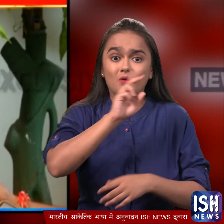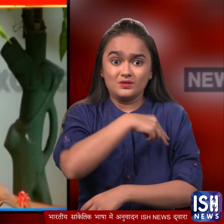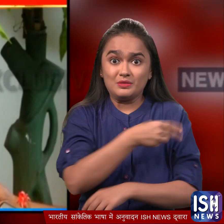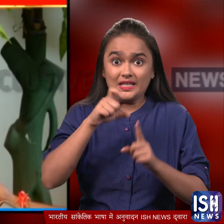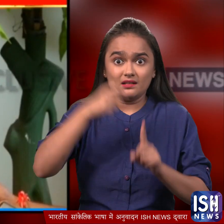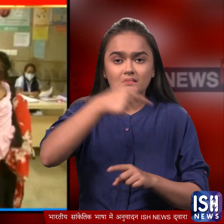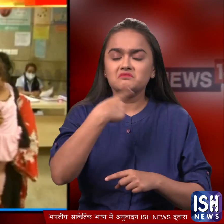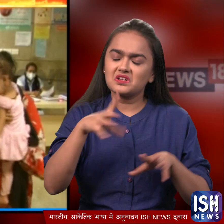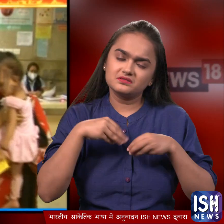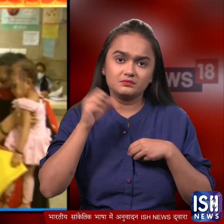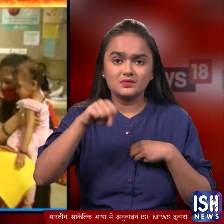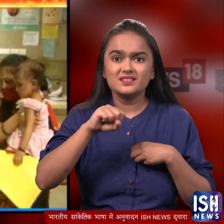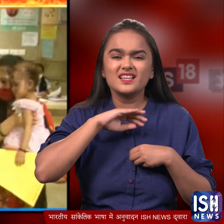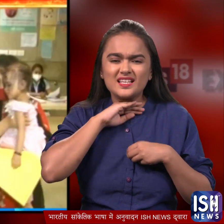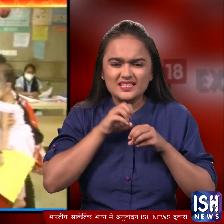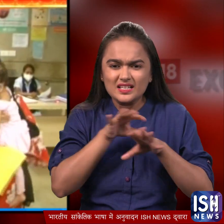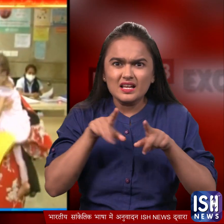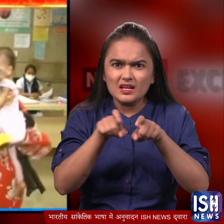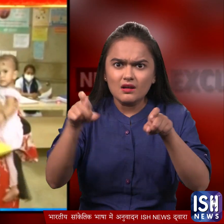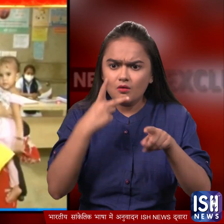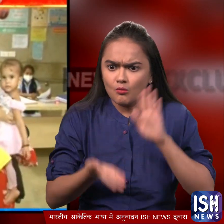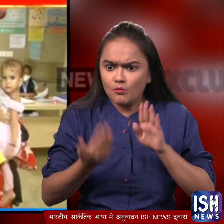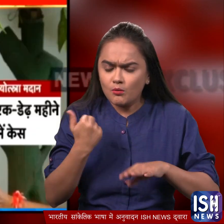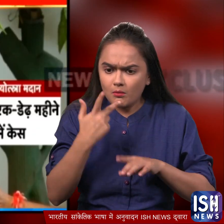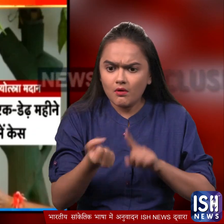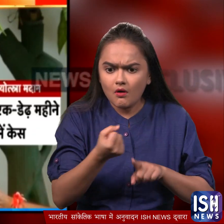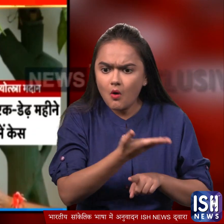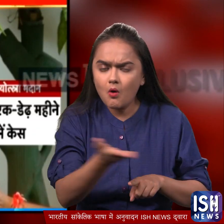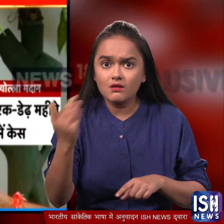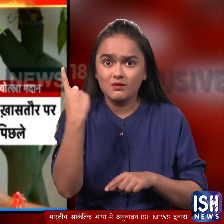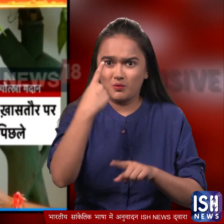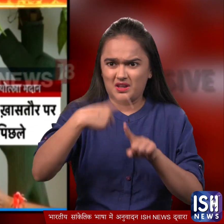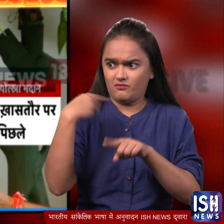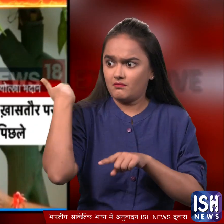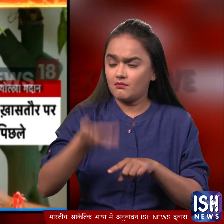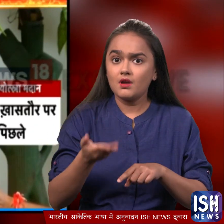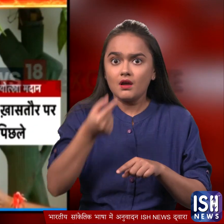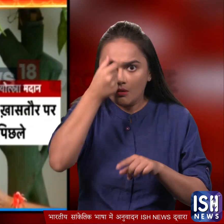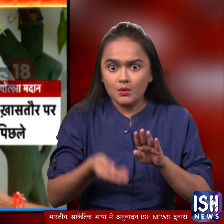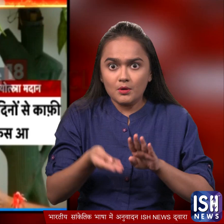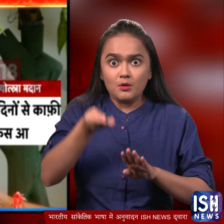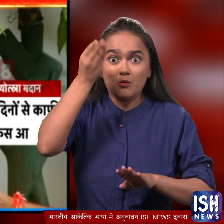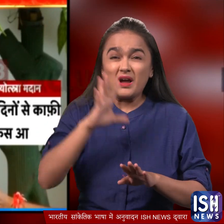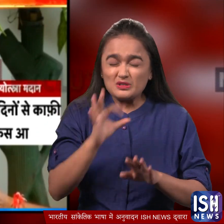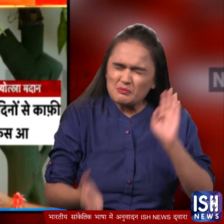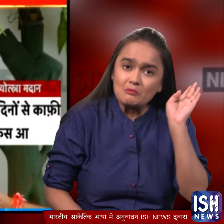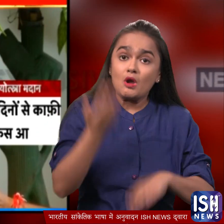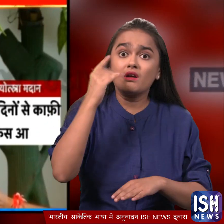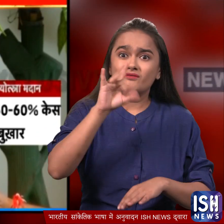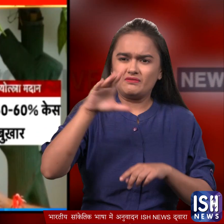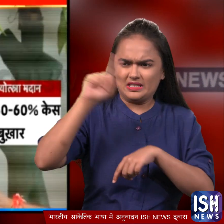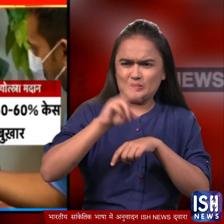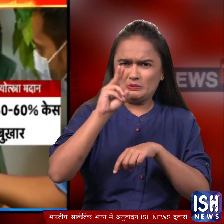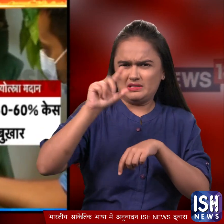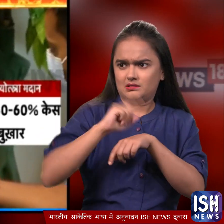अस्पताल की डायरेक्टर ने भी माना कि वायरल बुखार के केस कुछ ज्यादा ही सामने आ रहे हैं। पिछले 1-1.5 महीने में केसेस बढ़े हैं, खास करके पिछले 15-20 दिन में काफी